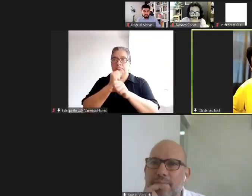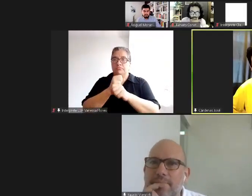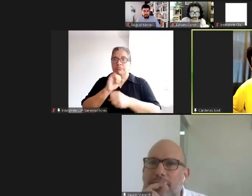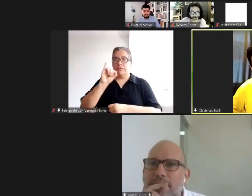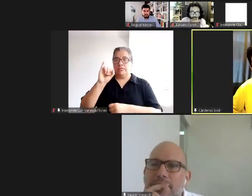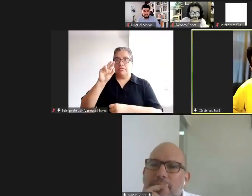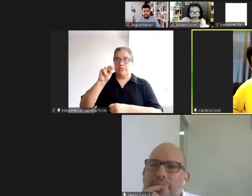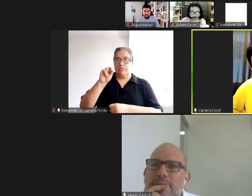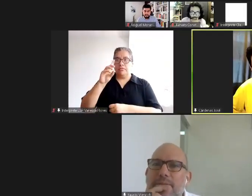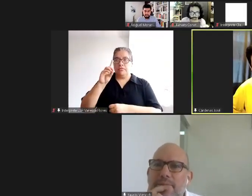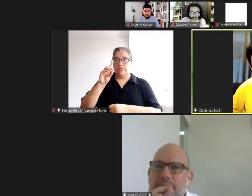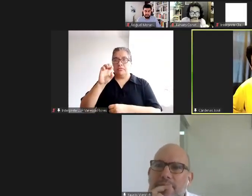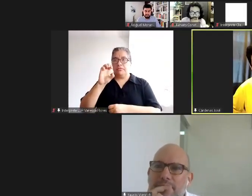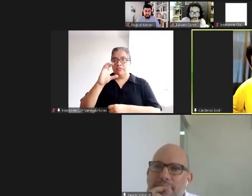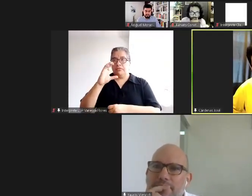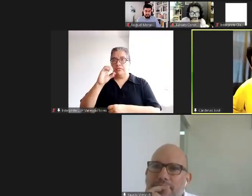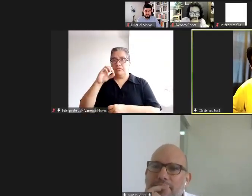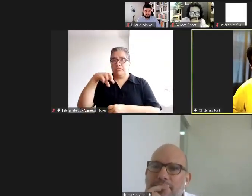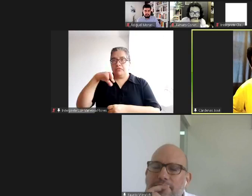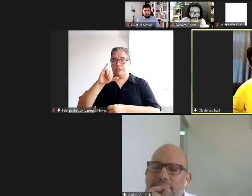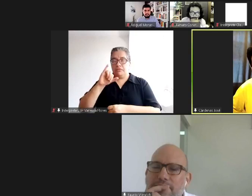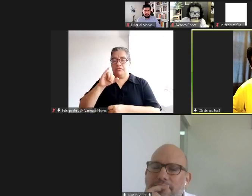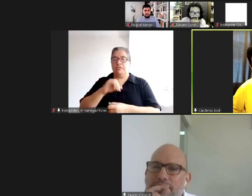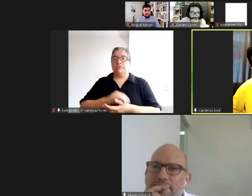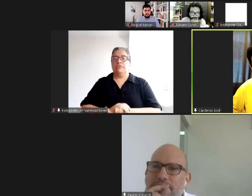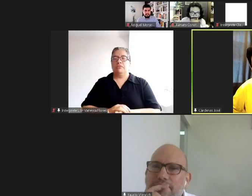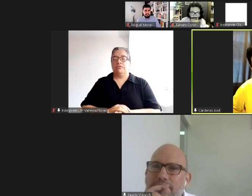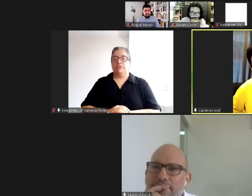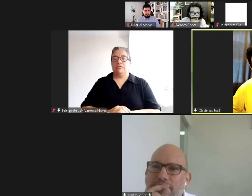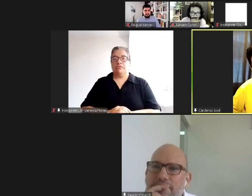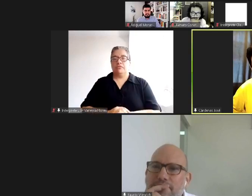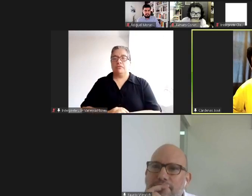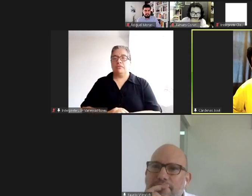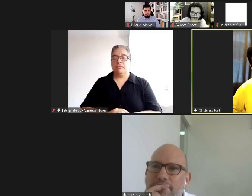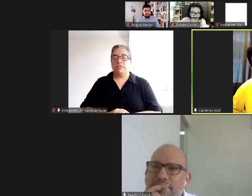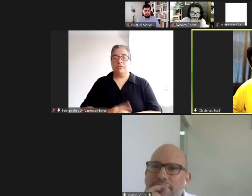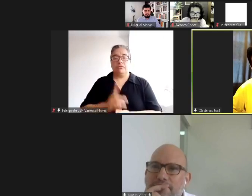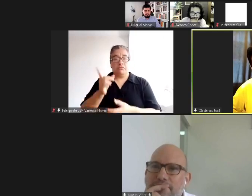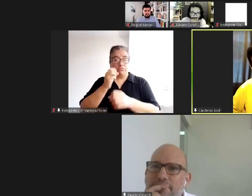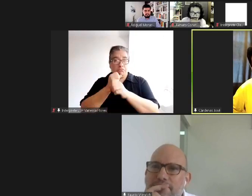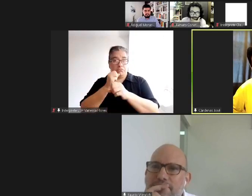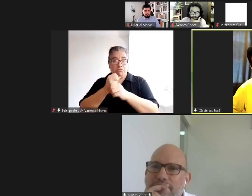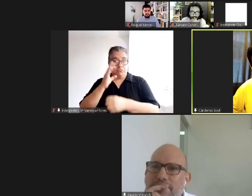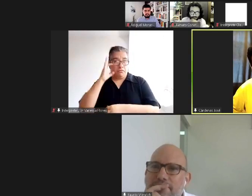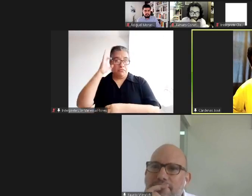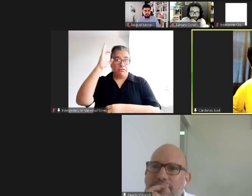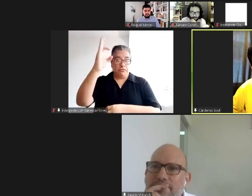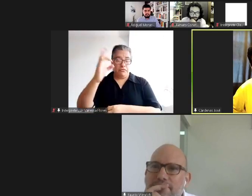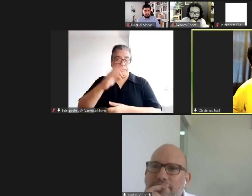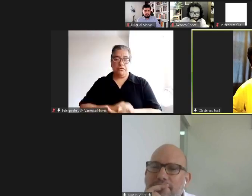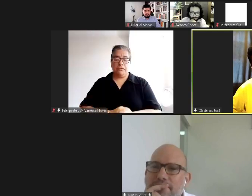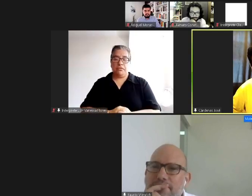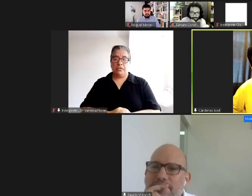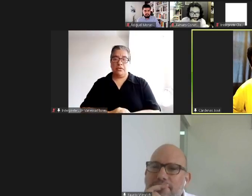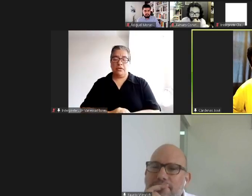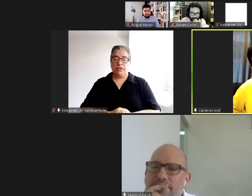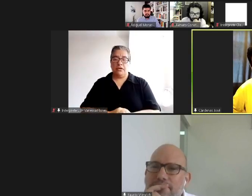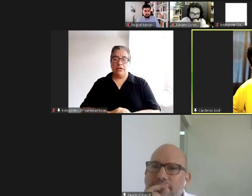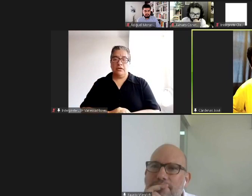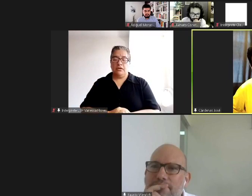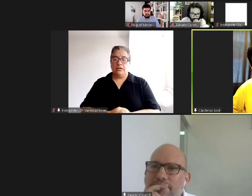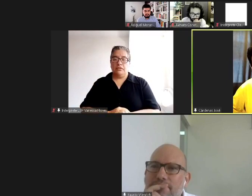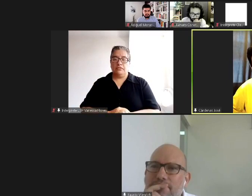este rubro y, de cierta manera, políticas hacia futuro que contempla para que el